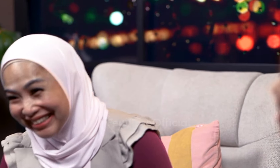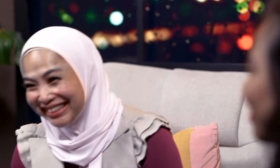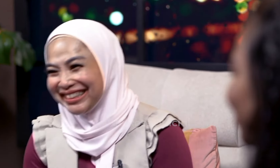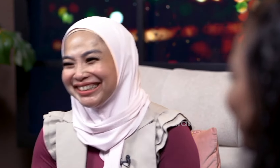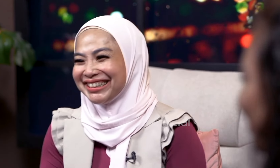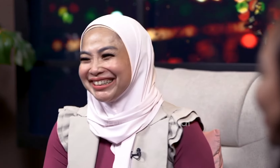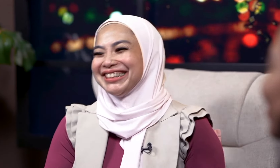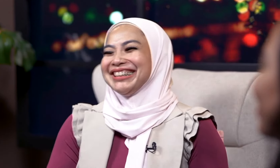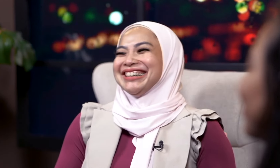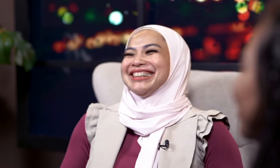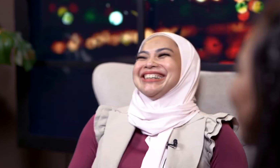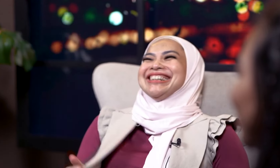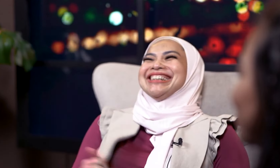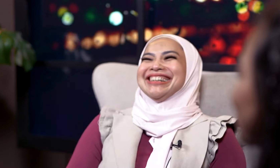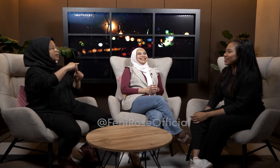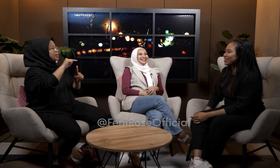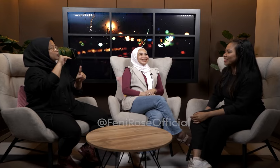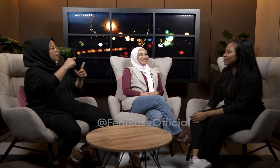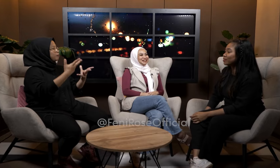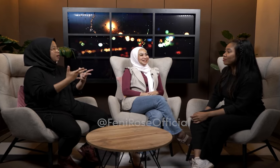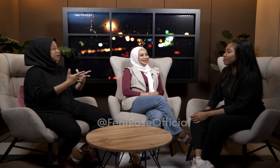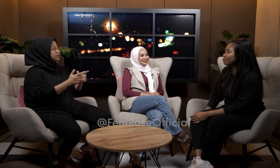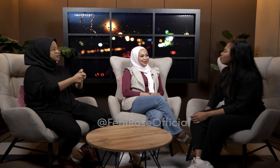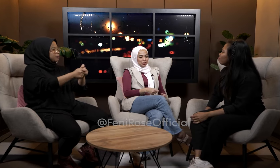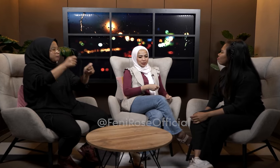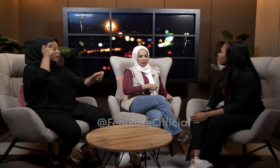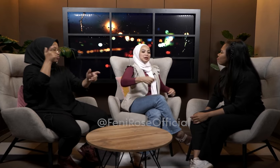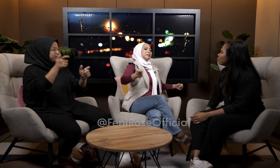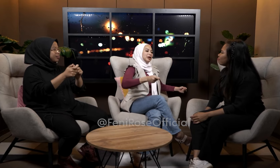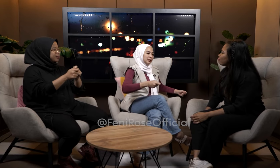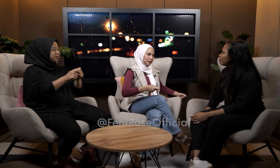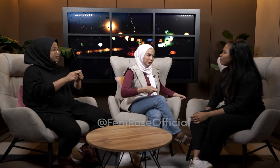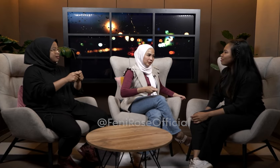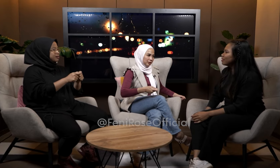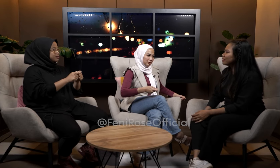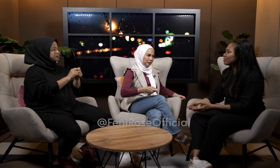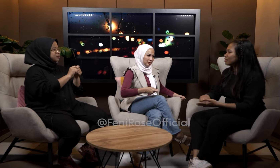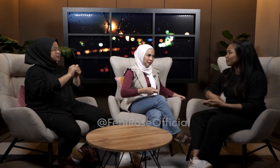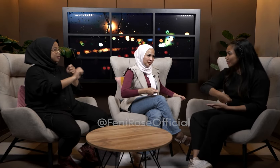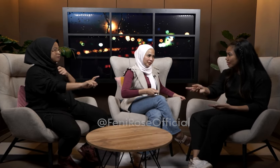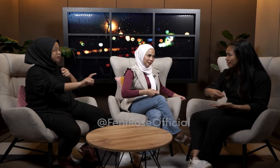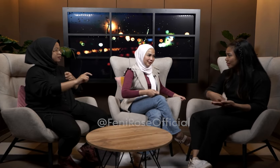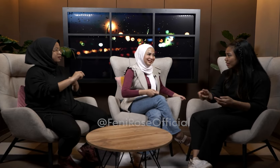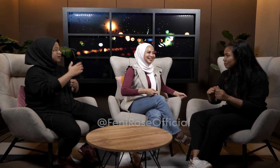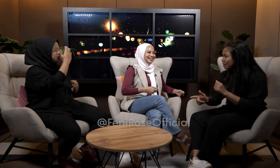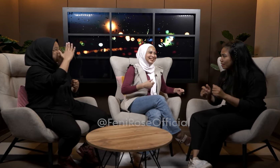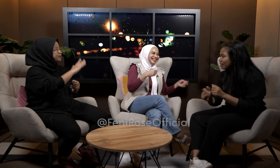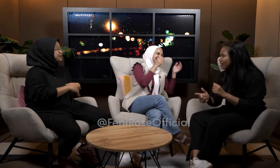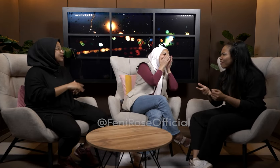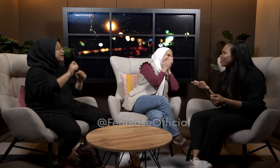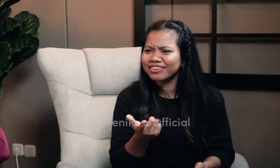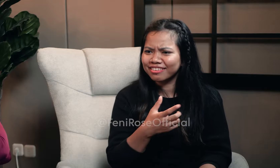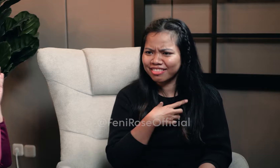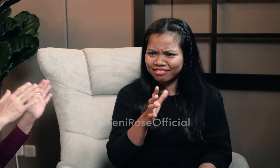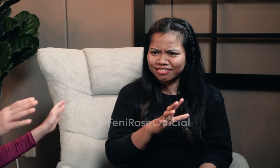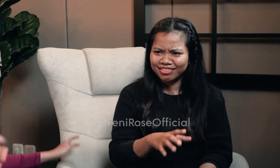Imin selepet itu apa selepet selepet selepet konsepnya Seperti